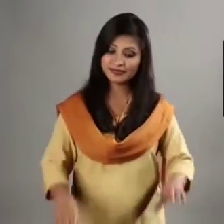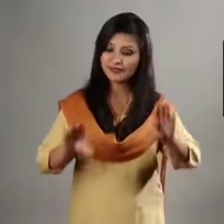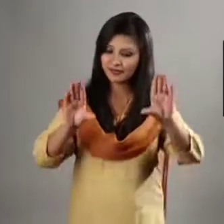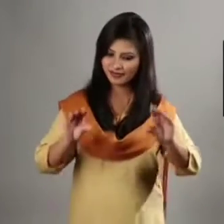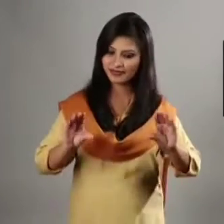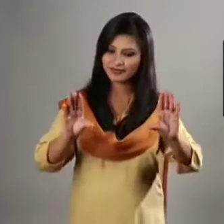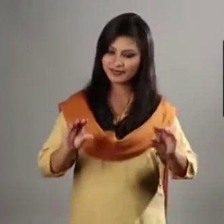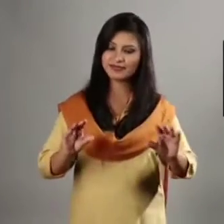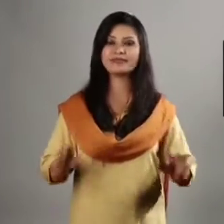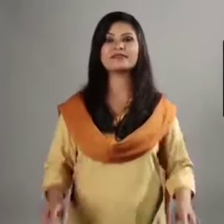Gadda.